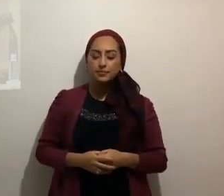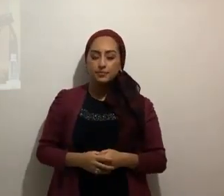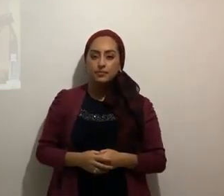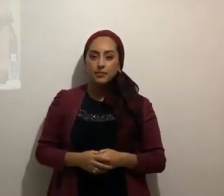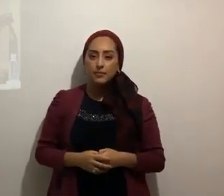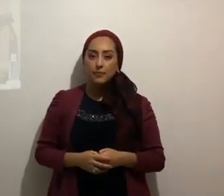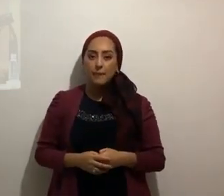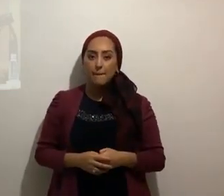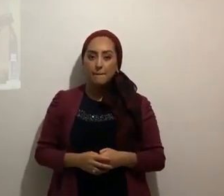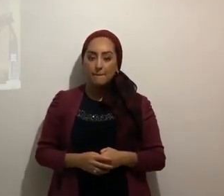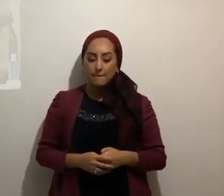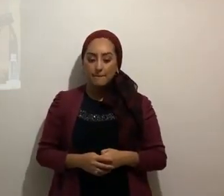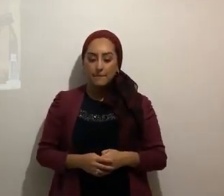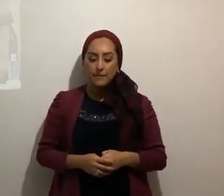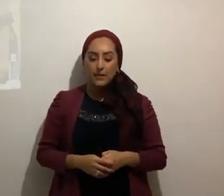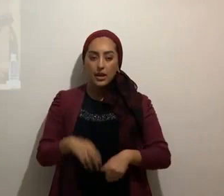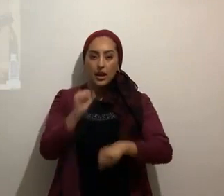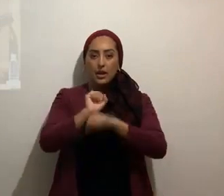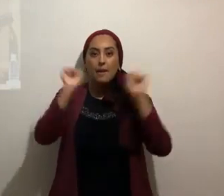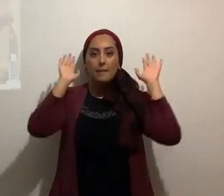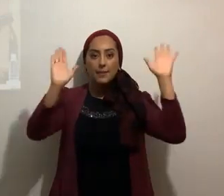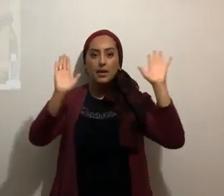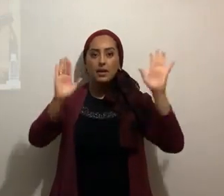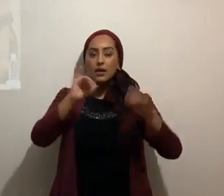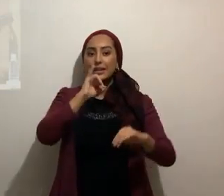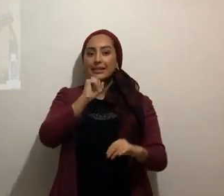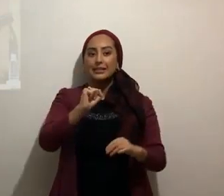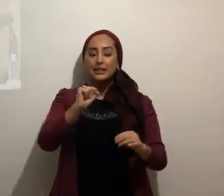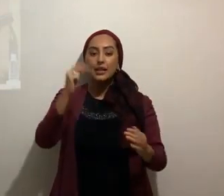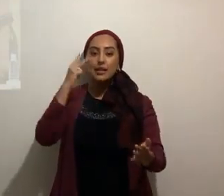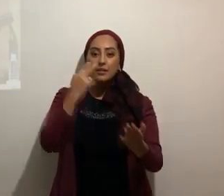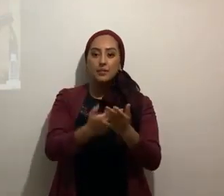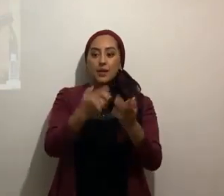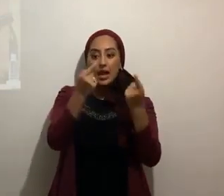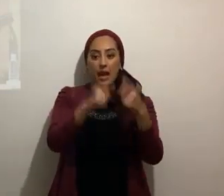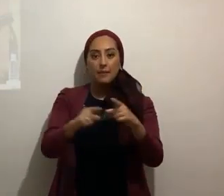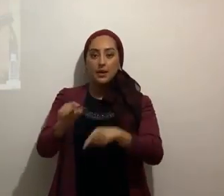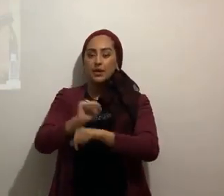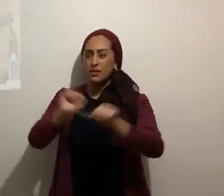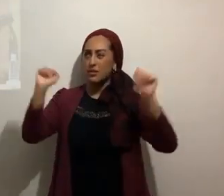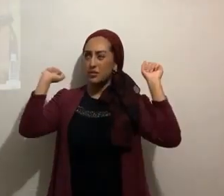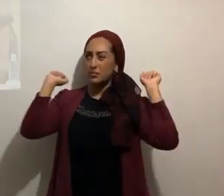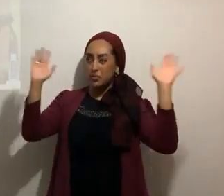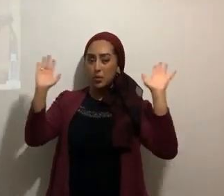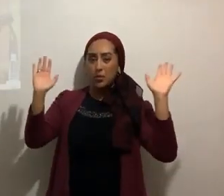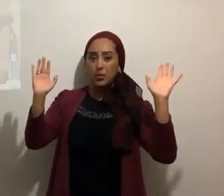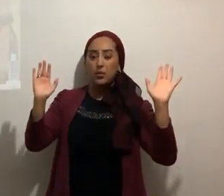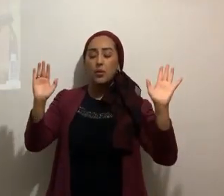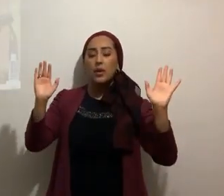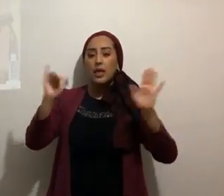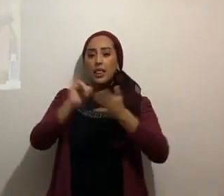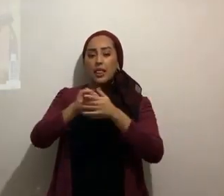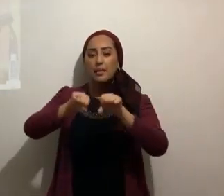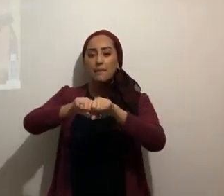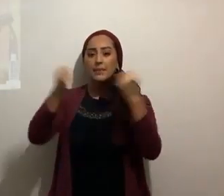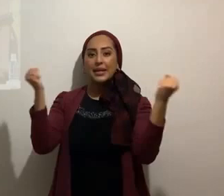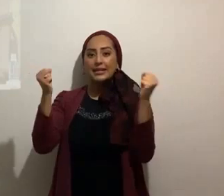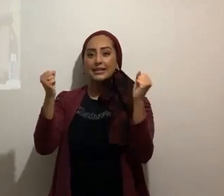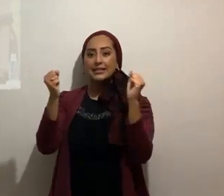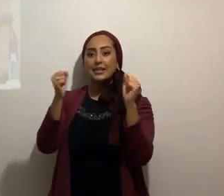Entonces, un milagro es una señal, es un suceso más bien extraordinario, que rompe las